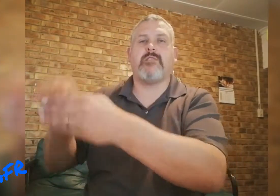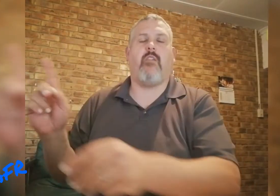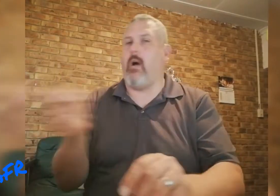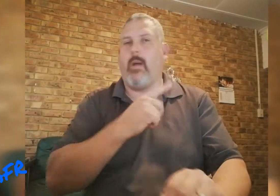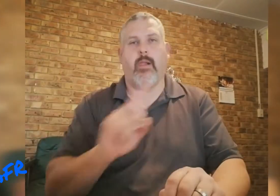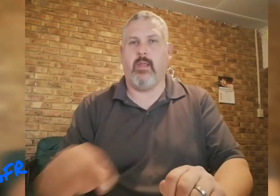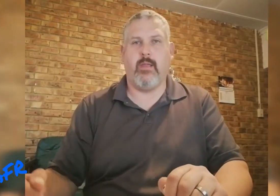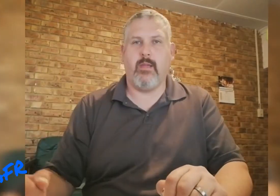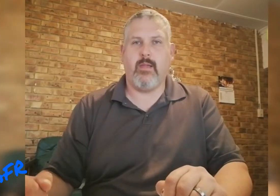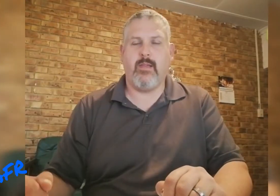salf allemaal nu.